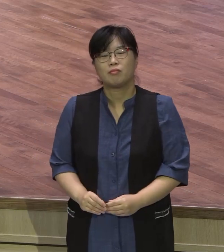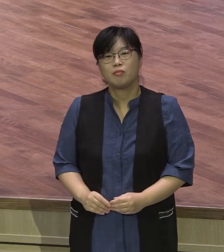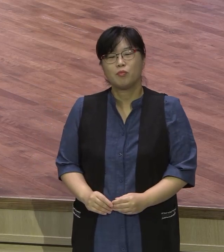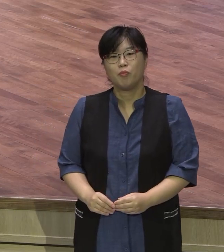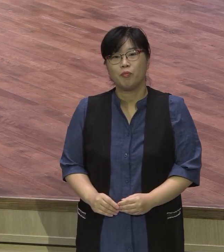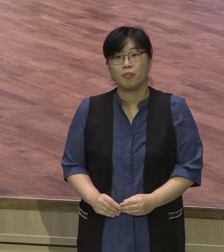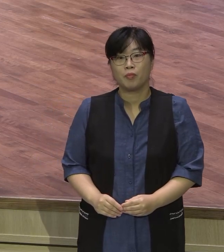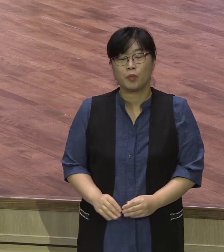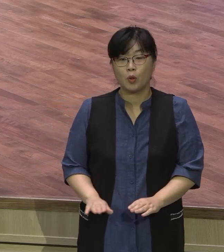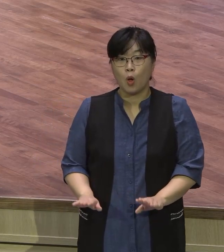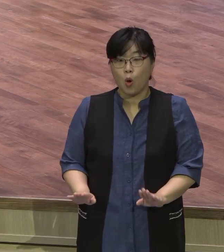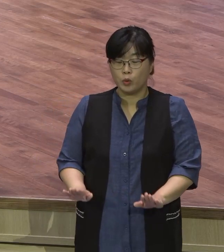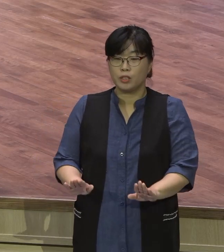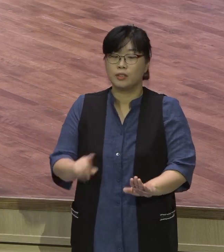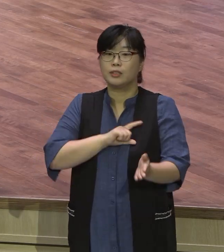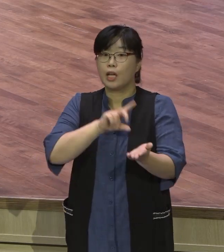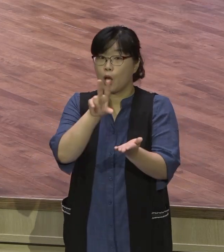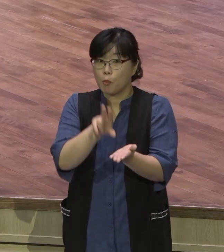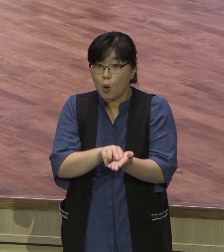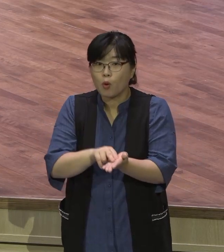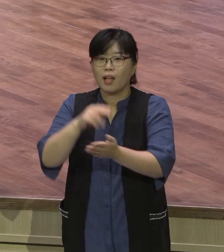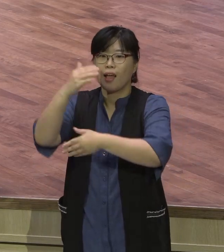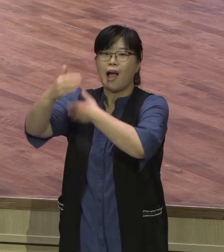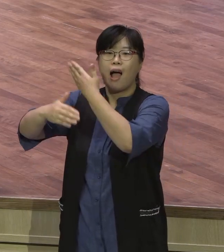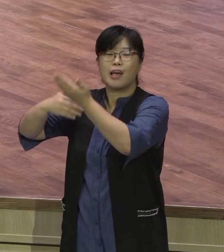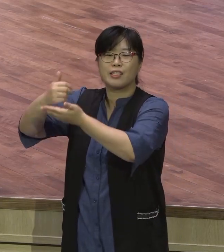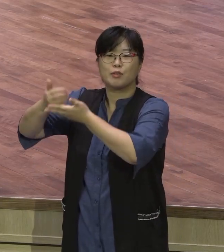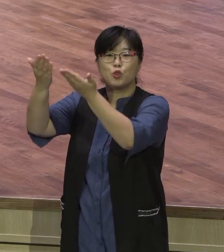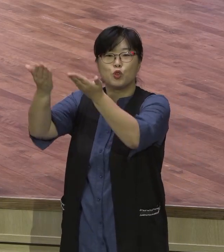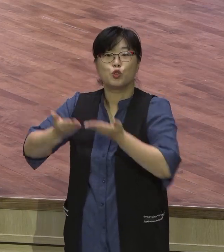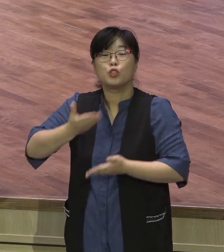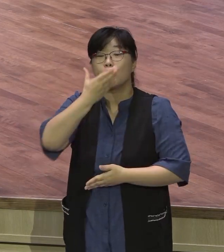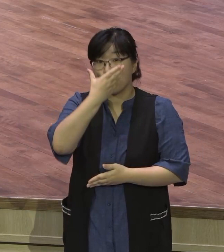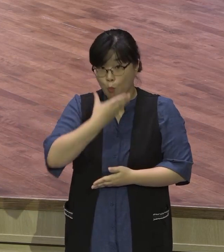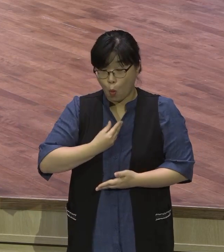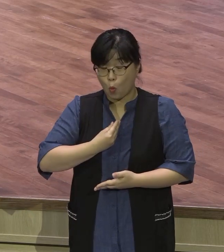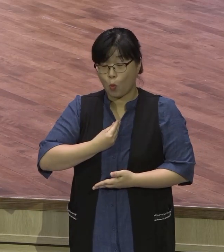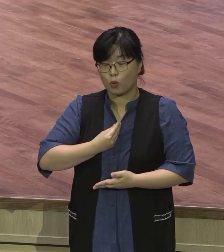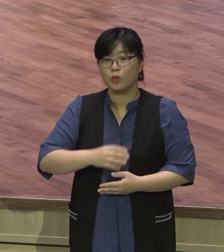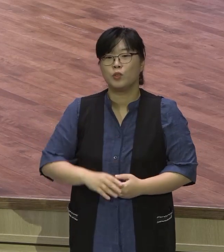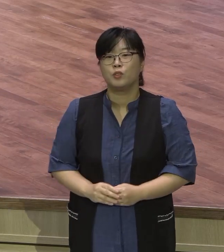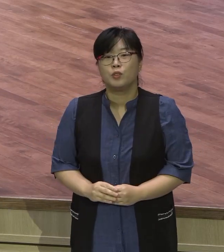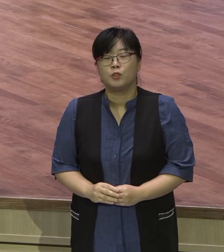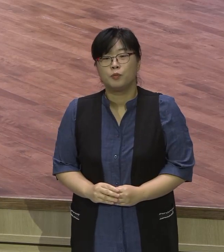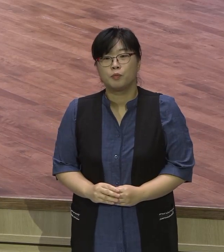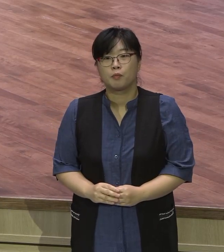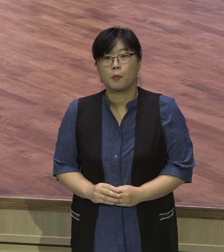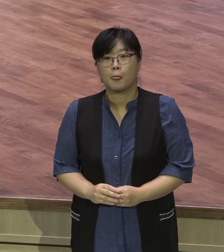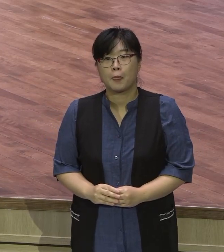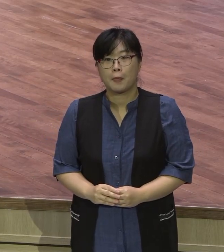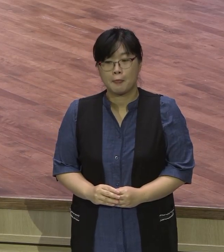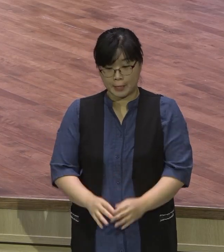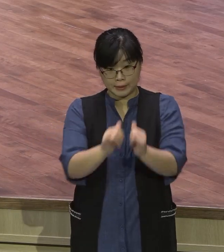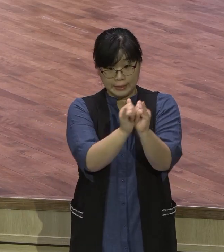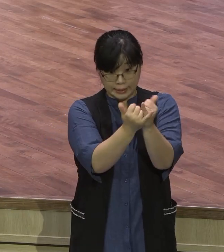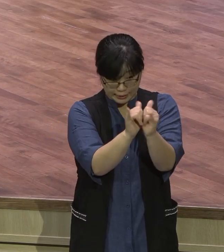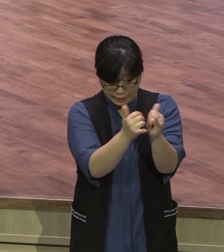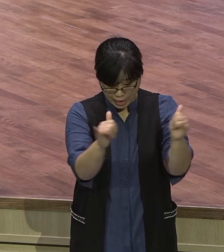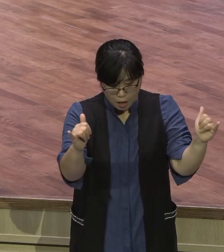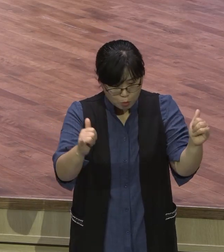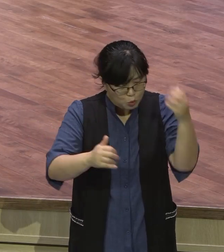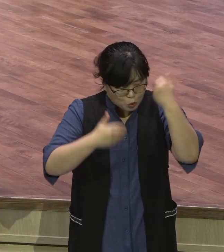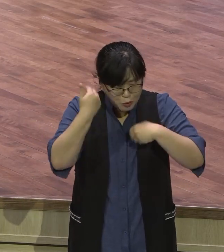제가 오늘 드린 말씀 가지고 하나님이 주시는 복이란 제목으로 말씀을 드립니다. 사람은 누구나 다